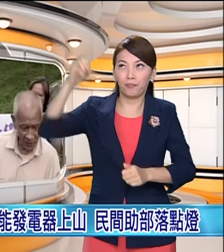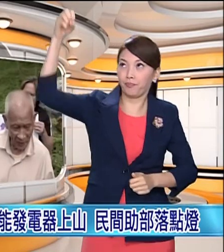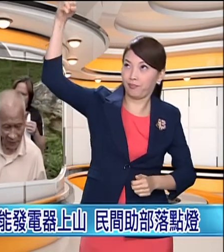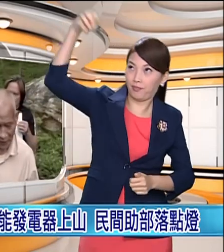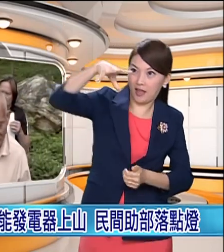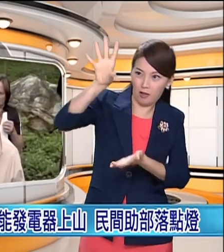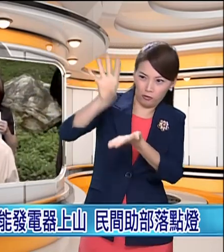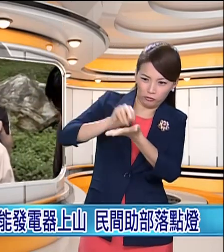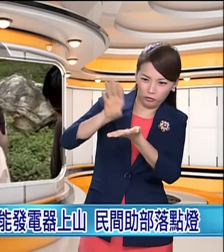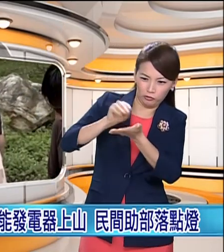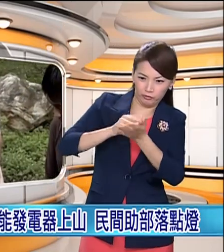够亮起来。